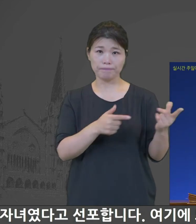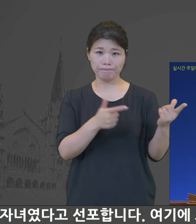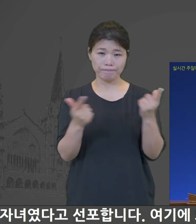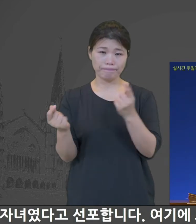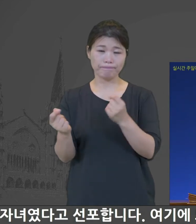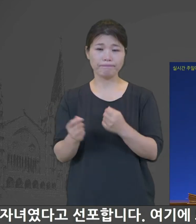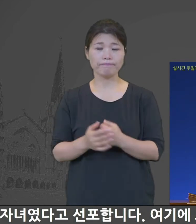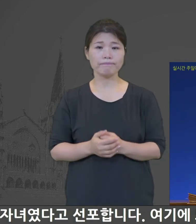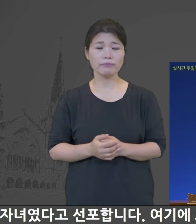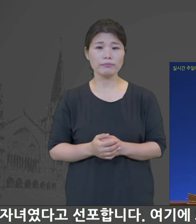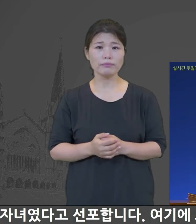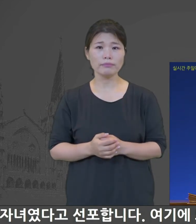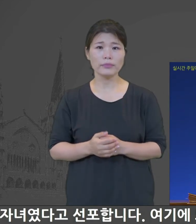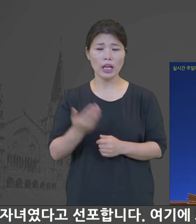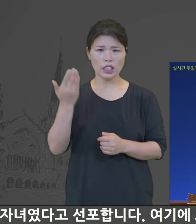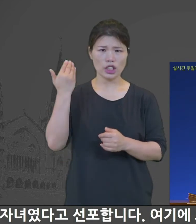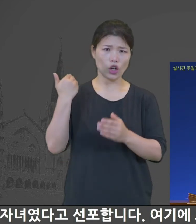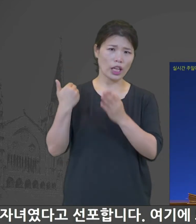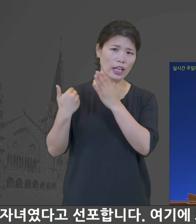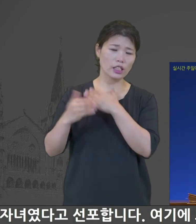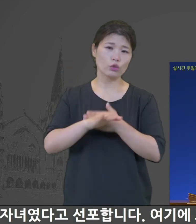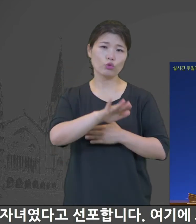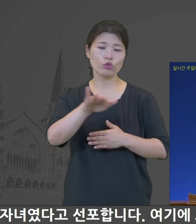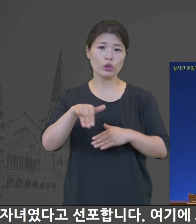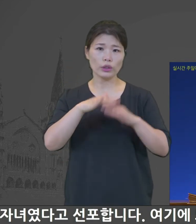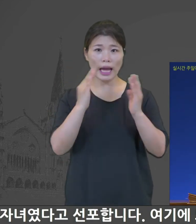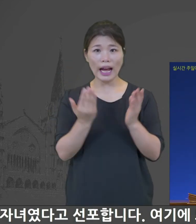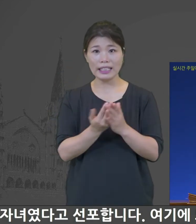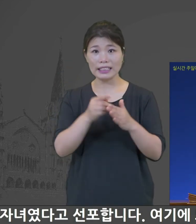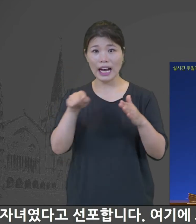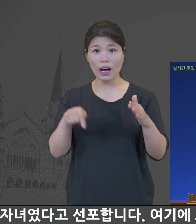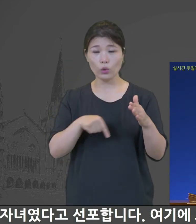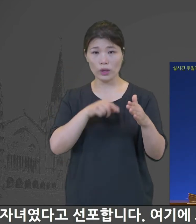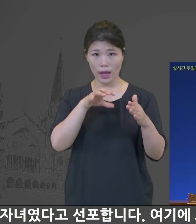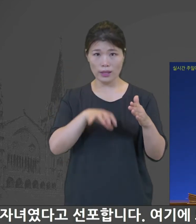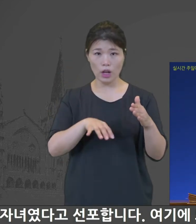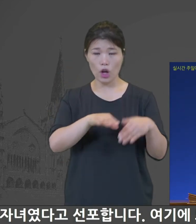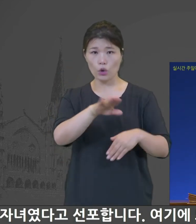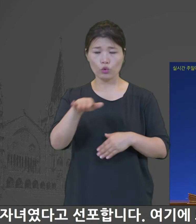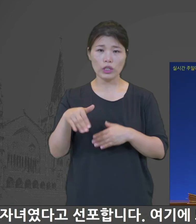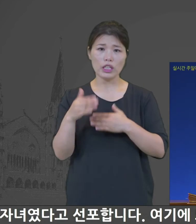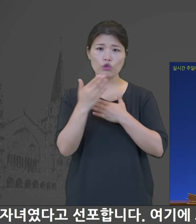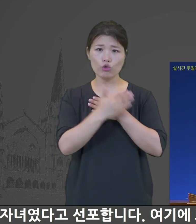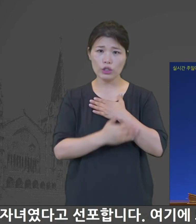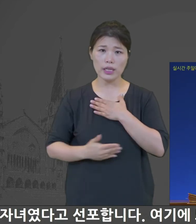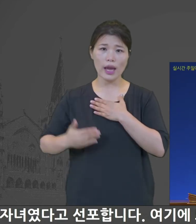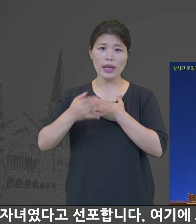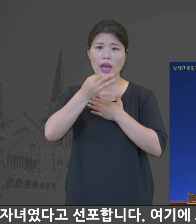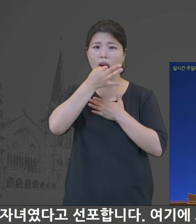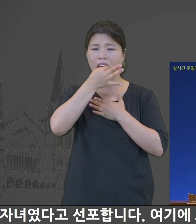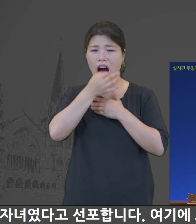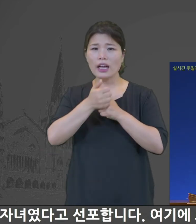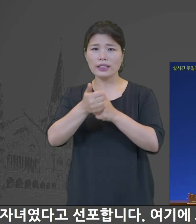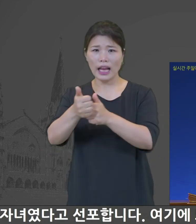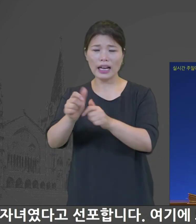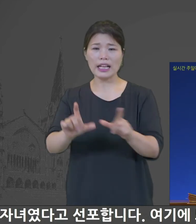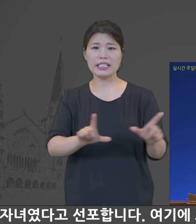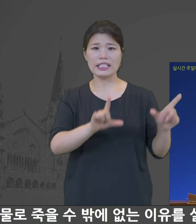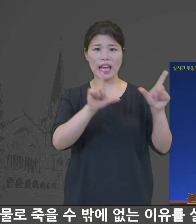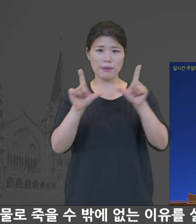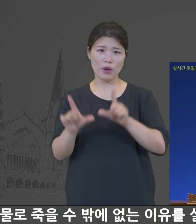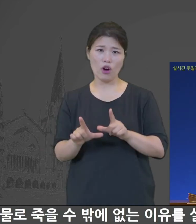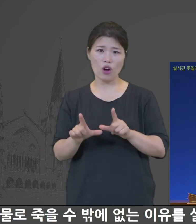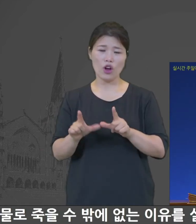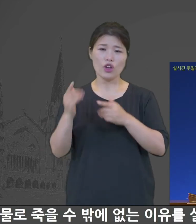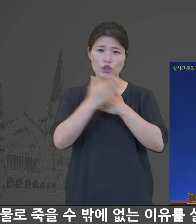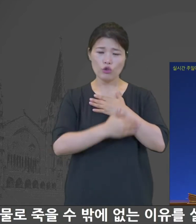읽습니다. 시작. 전에는 우리도 다 그 가운데서 우리 육체의 욕심을 따라 지내며